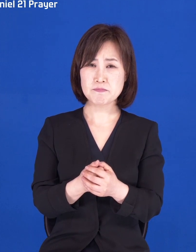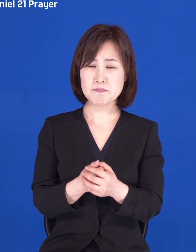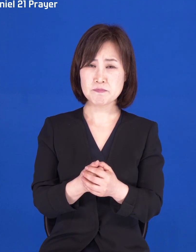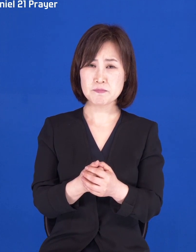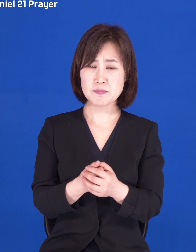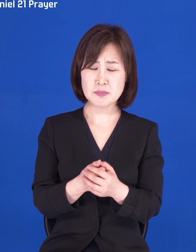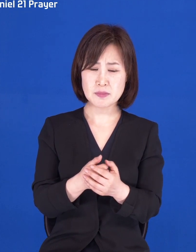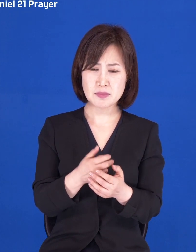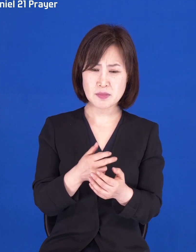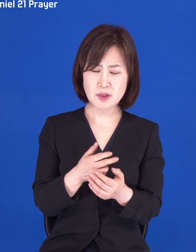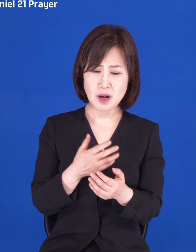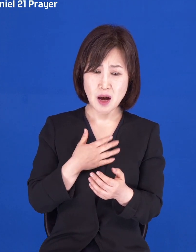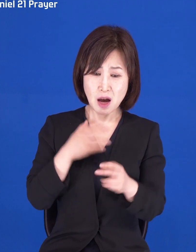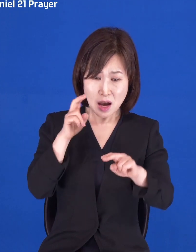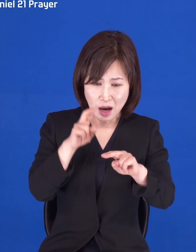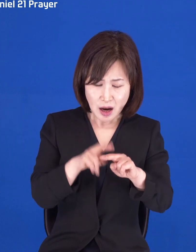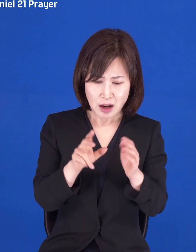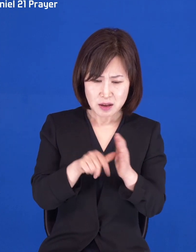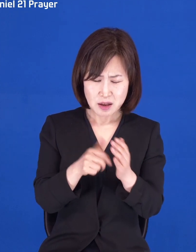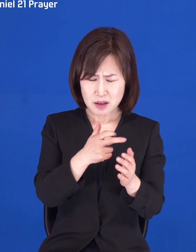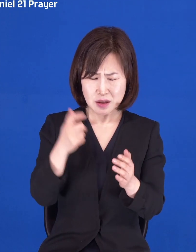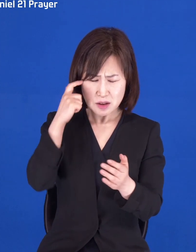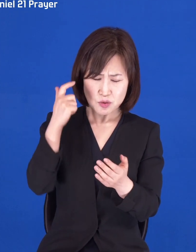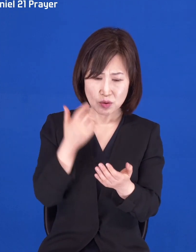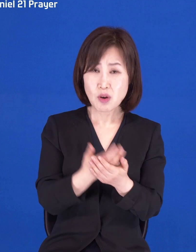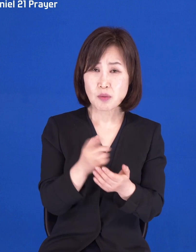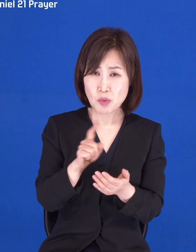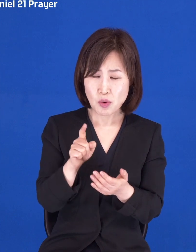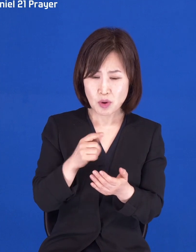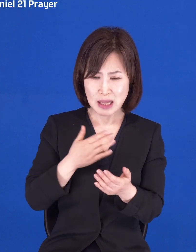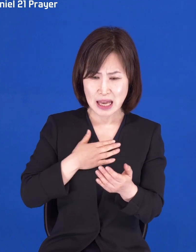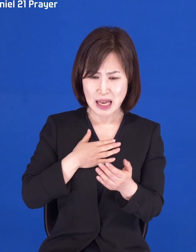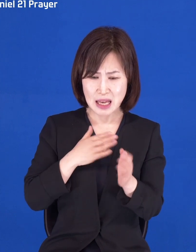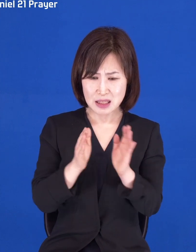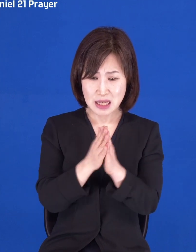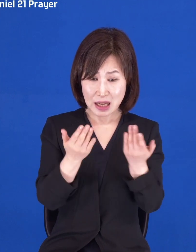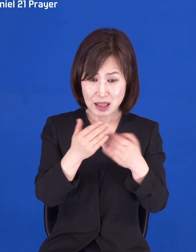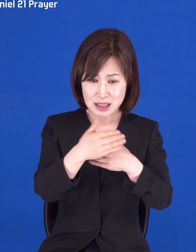큰 충격을 받았어요. 제 책상에